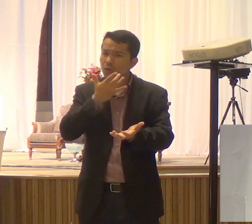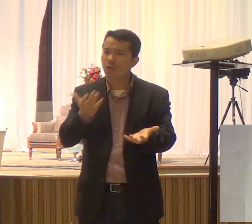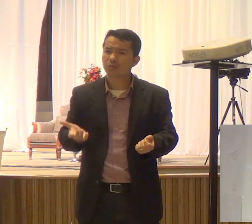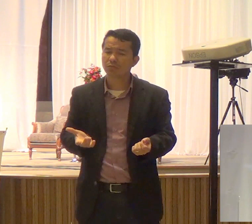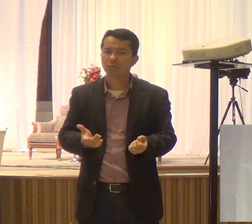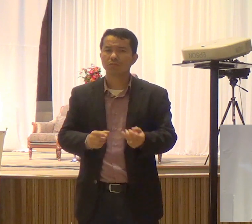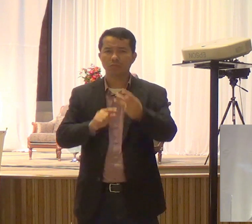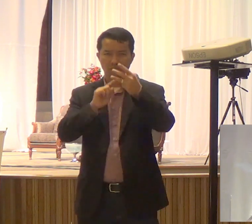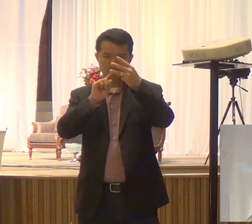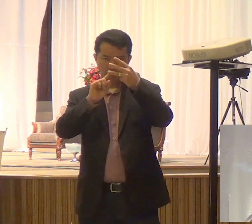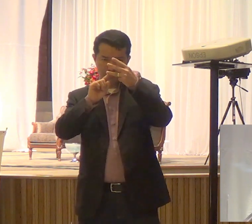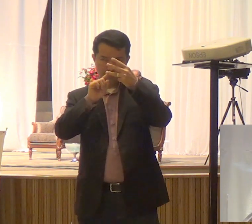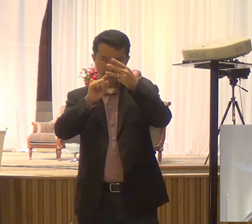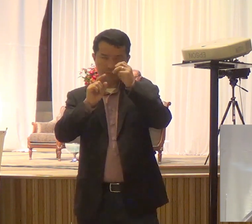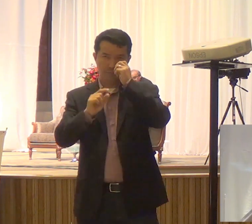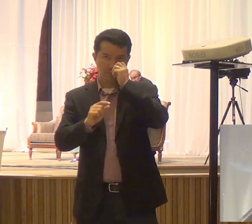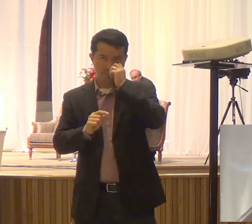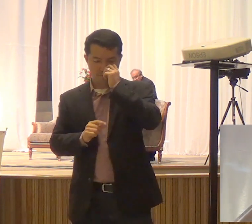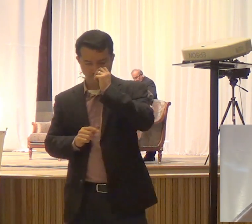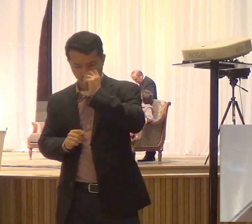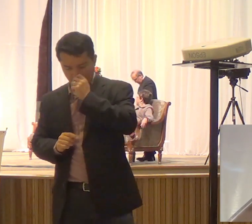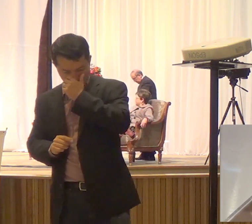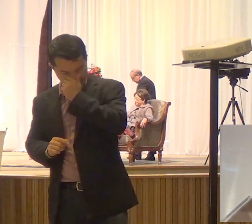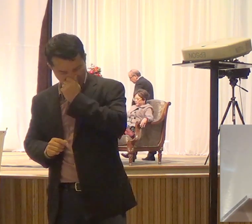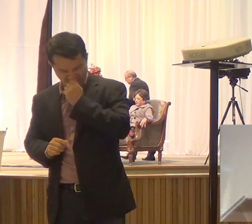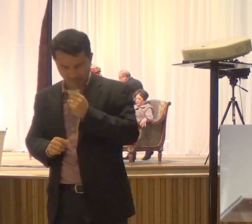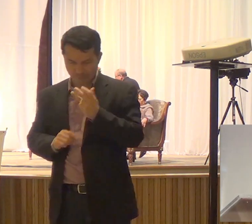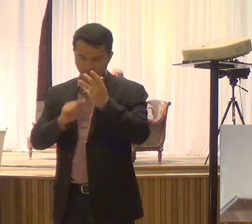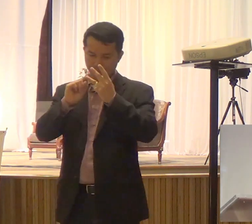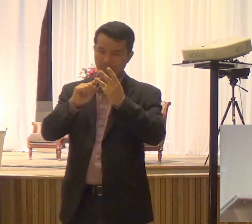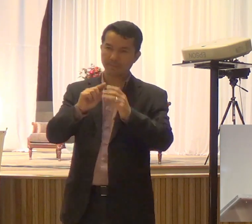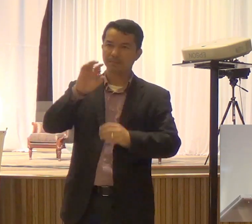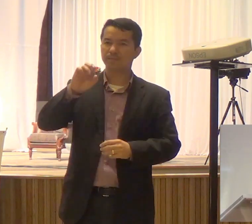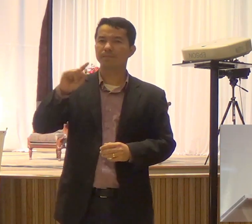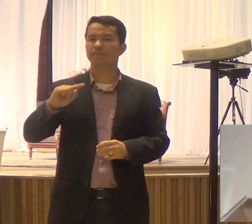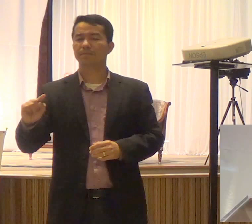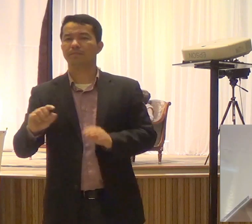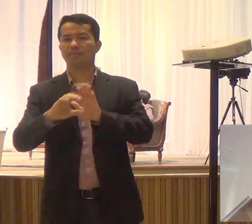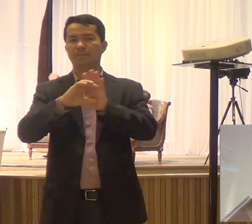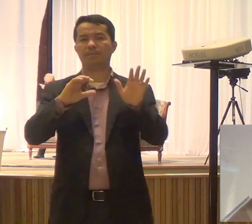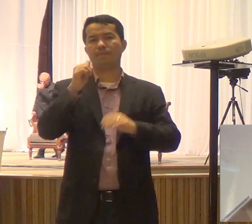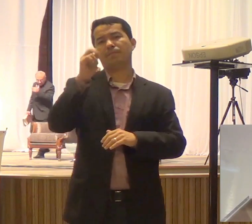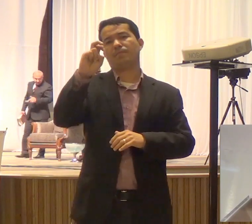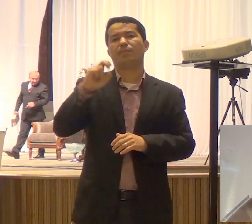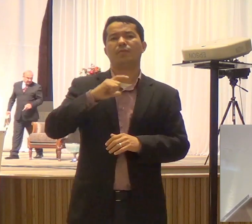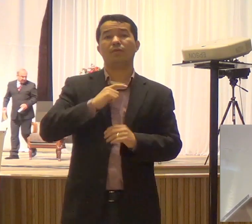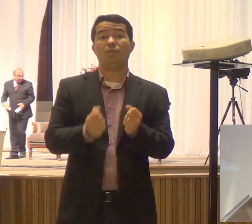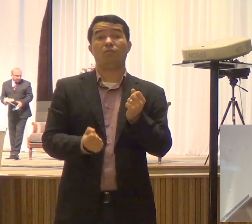Terceiro e último lugar, o que a ideia de Ezequiel, capítulo 15, me ensina, terceira lição, é que em meio ao